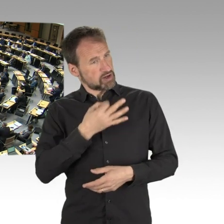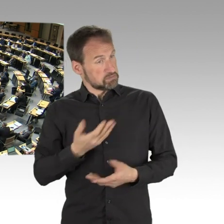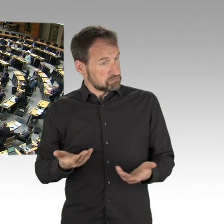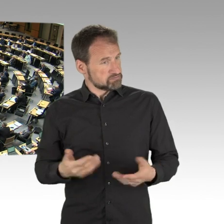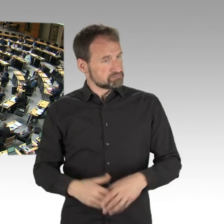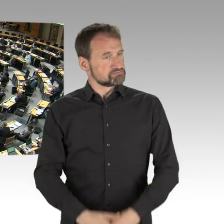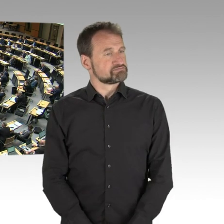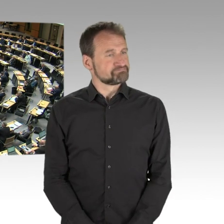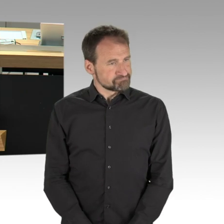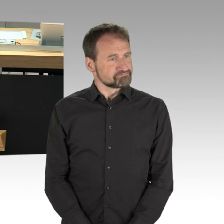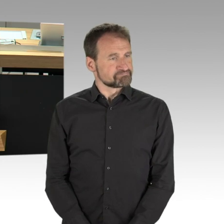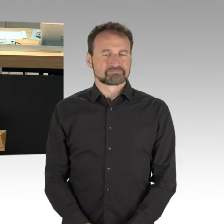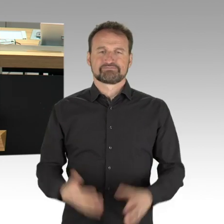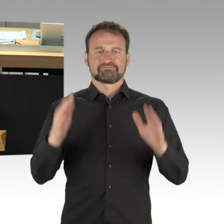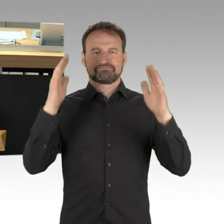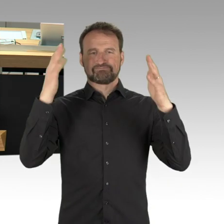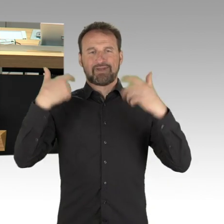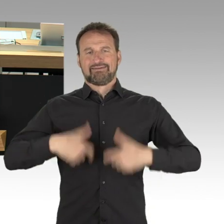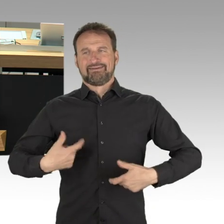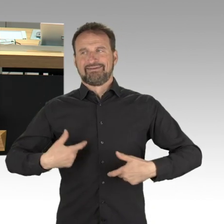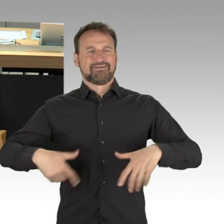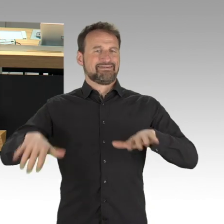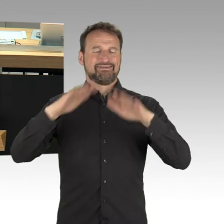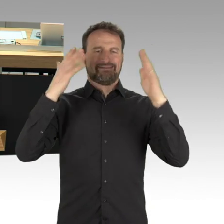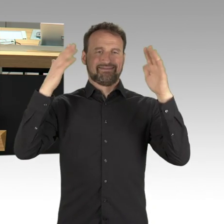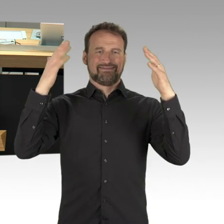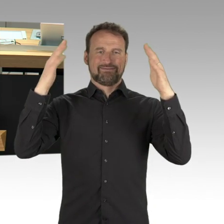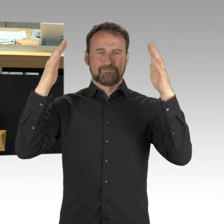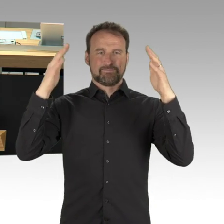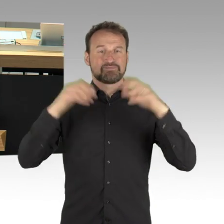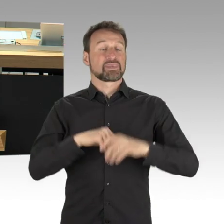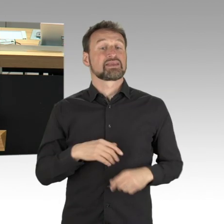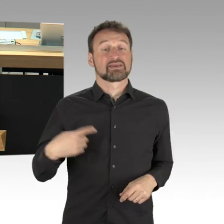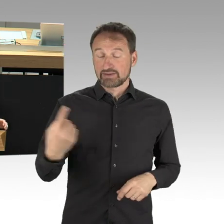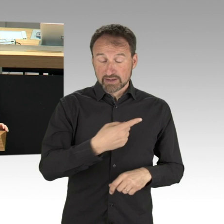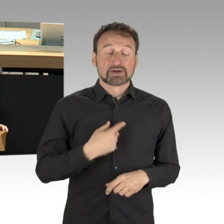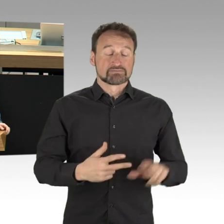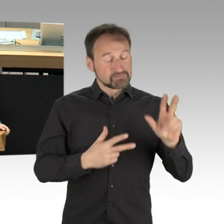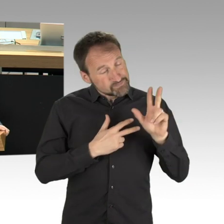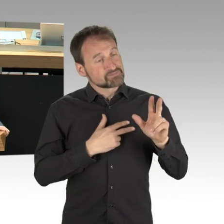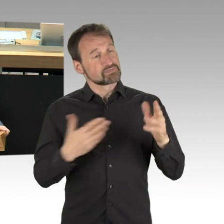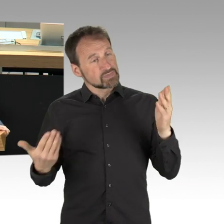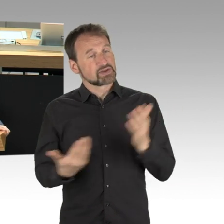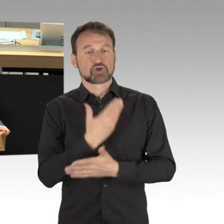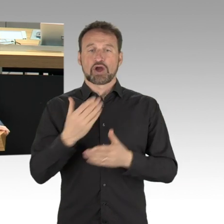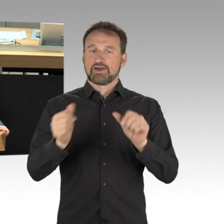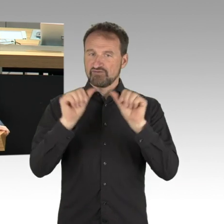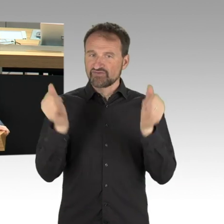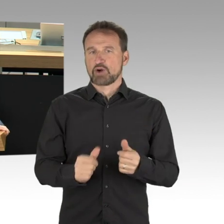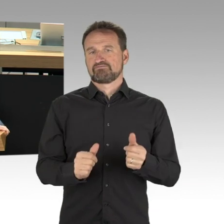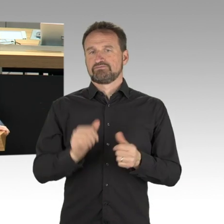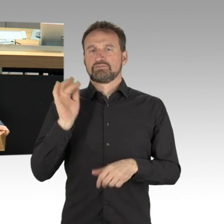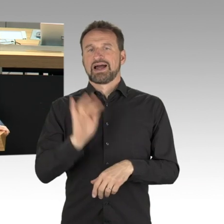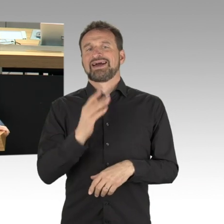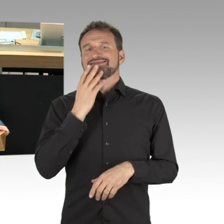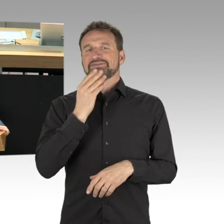Wir haben tatsächlich neue Formen des Antisemitismus, den wir in den letzten Jahren